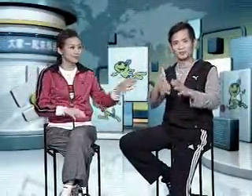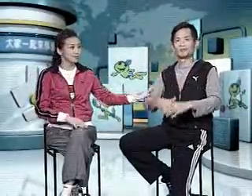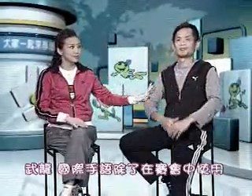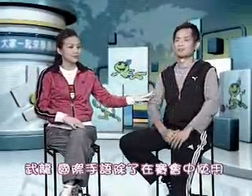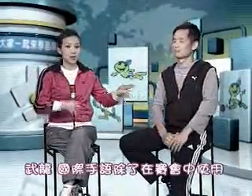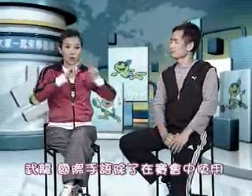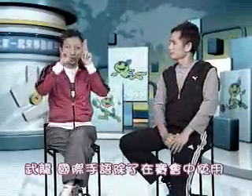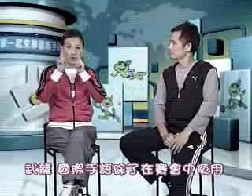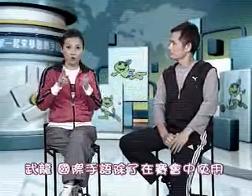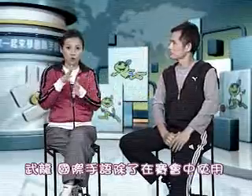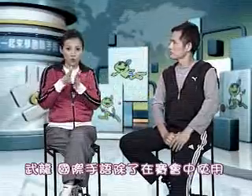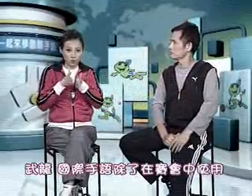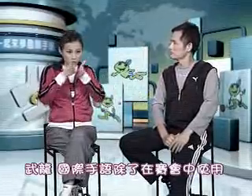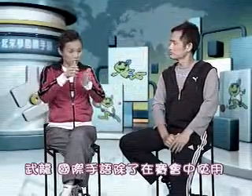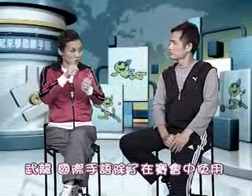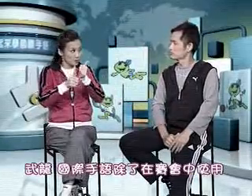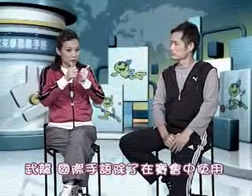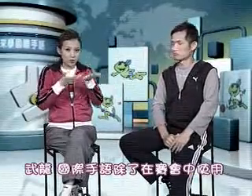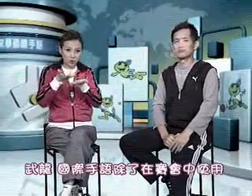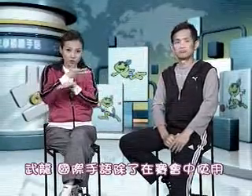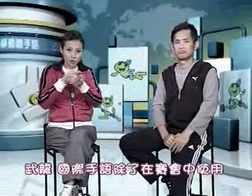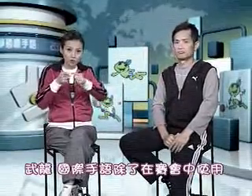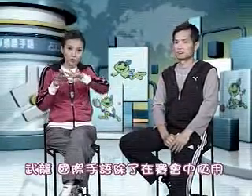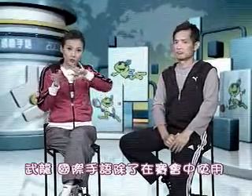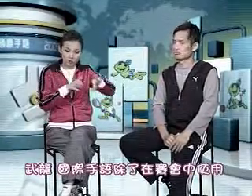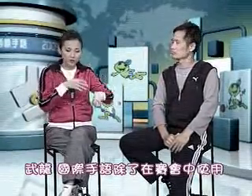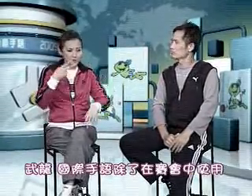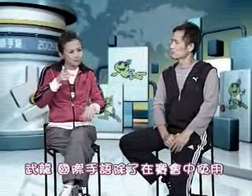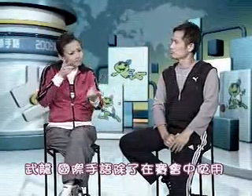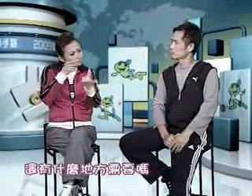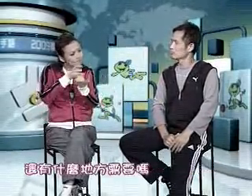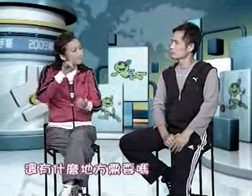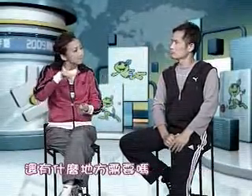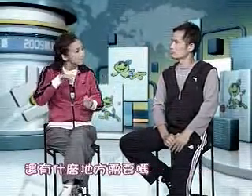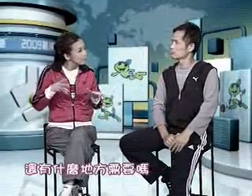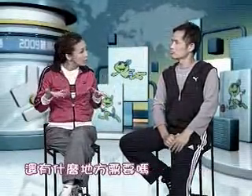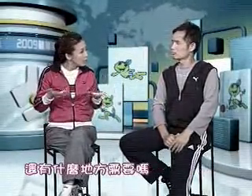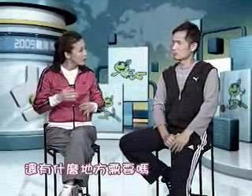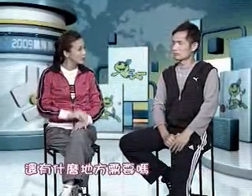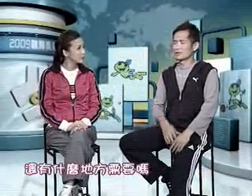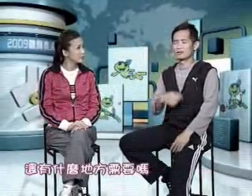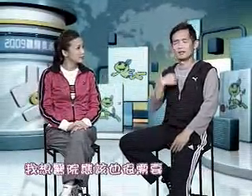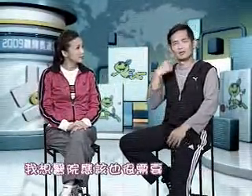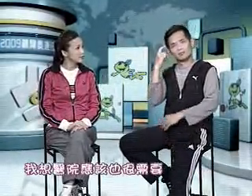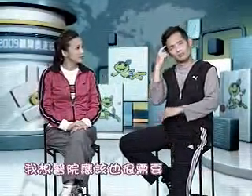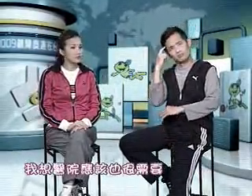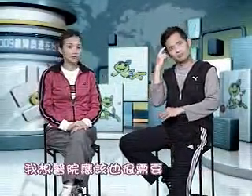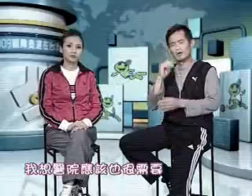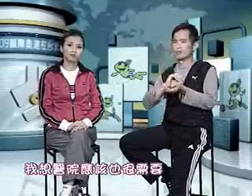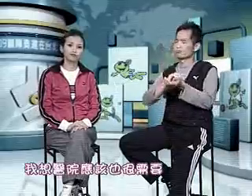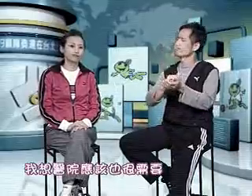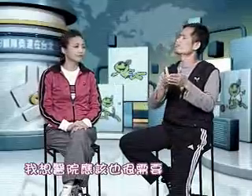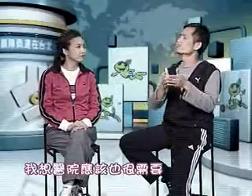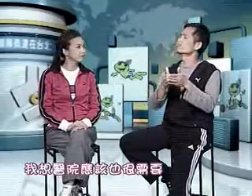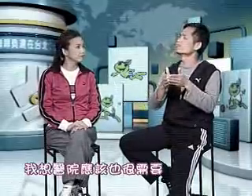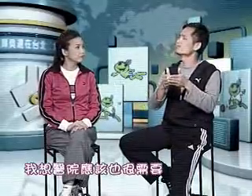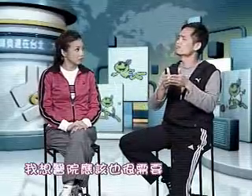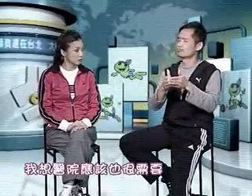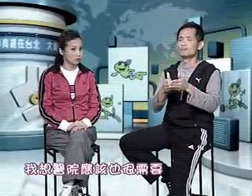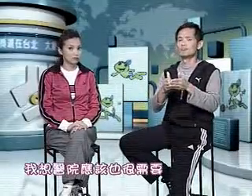语。 哎，武龙，国际手语除了在赛会中使用，还有什么地方需要吗？ 哎，我想医院应该也很需